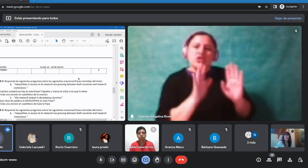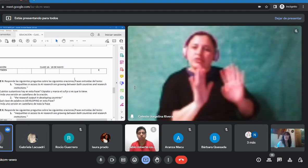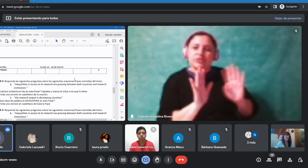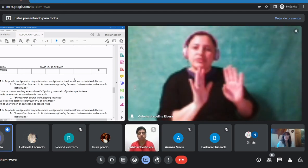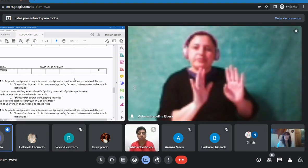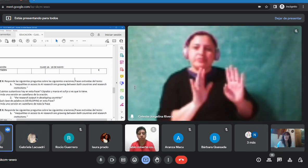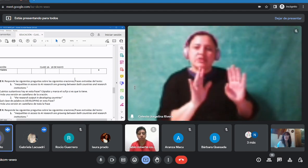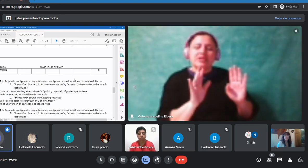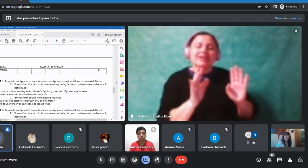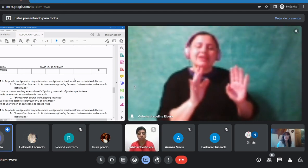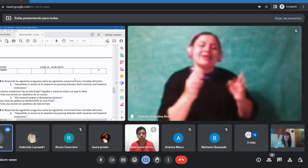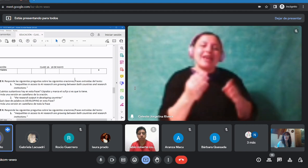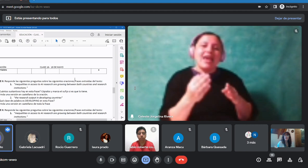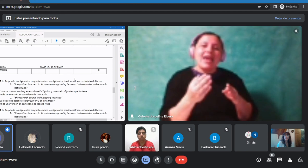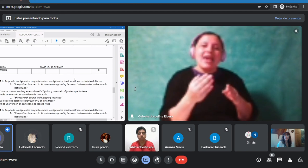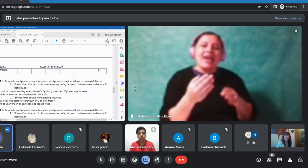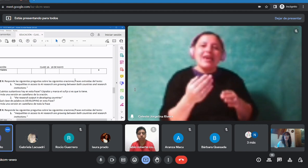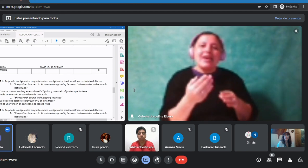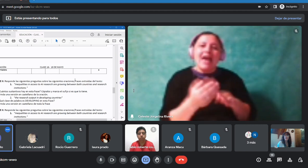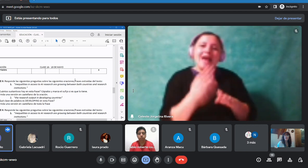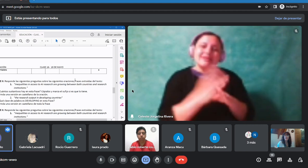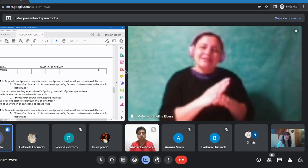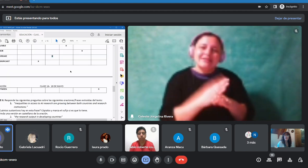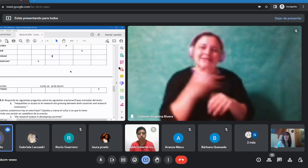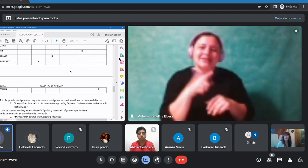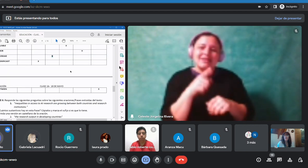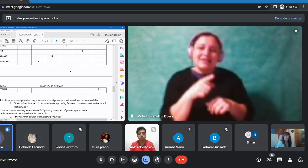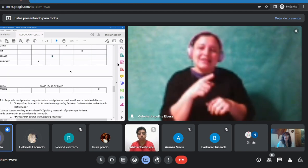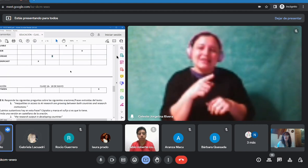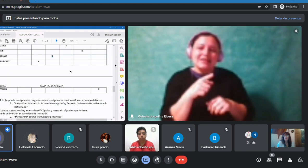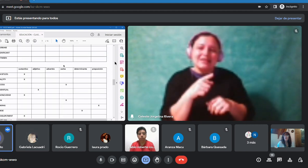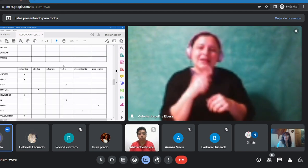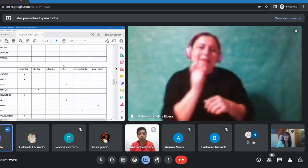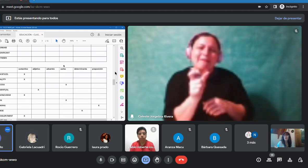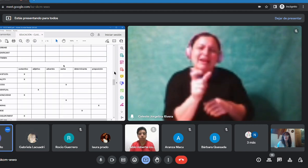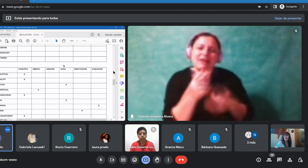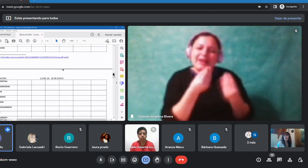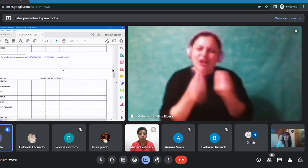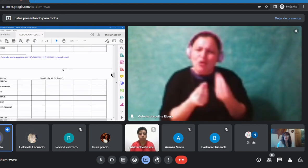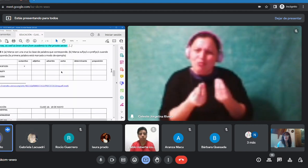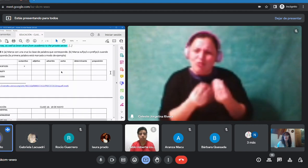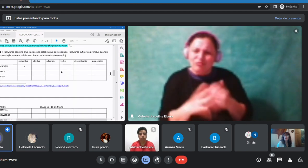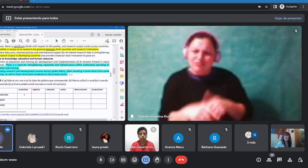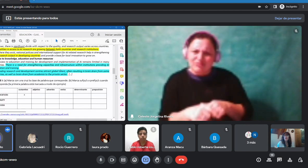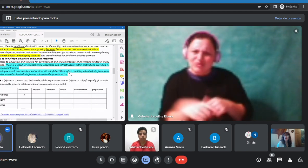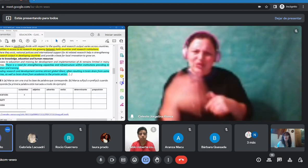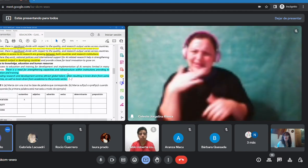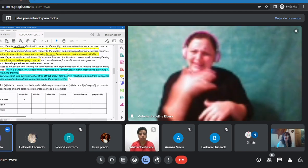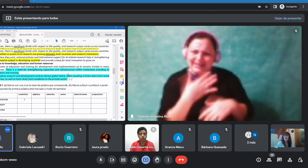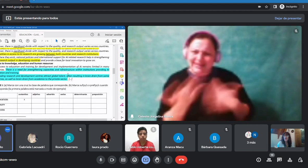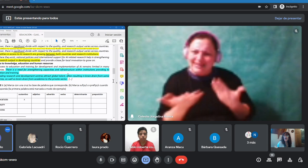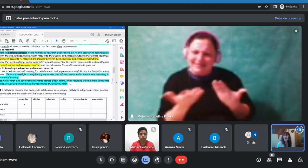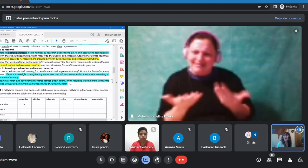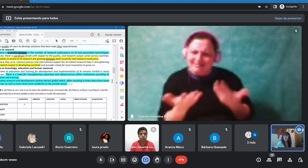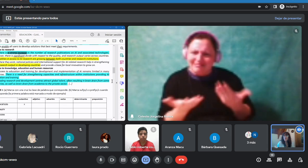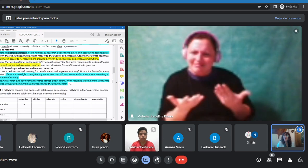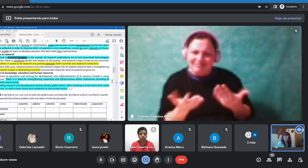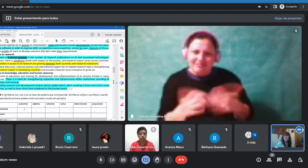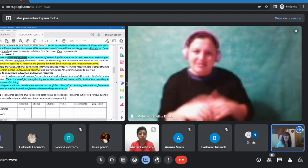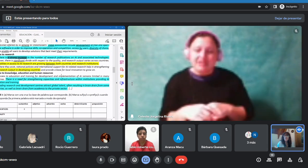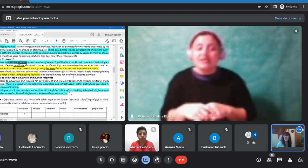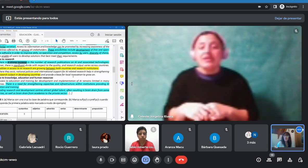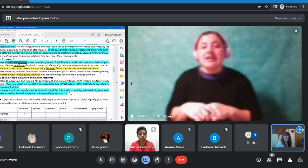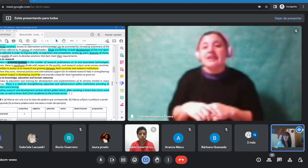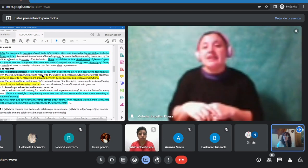como antes de Chris está Dave, entonces, ¿cómo quedó? A ver, que lo veo. ¿Hay otro